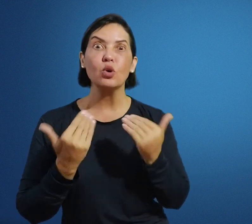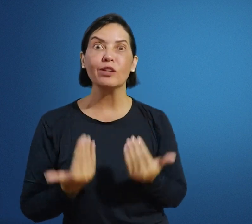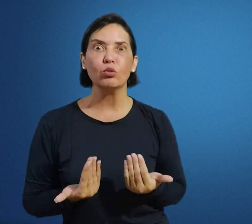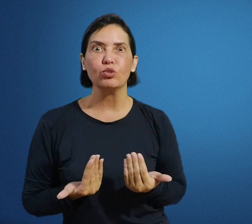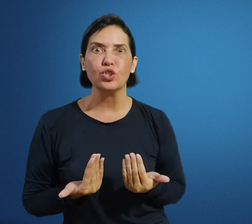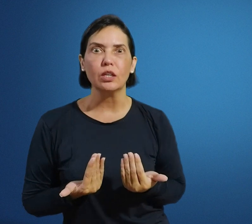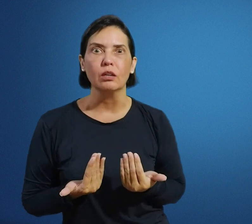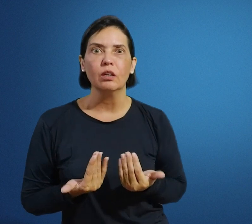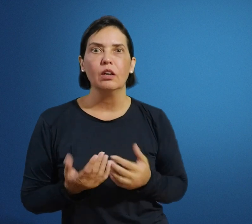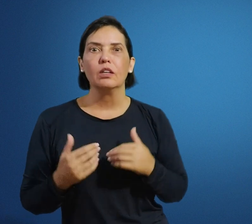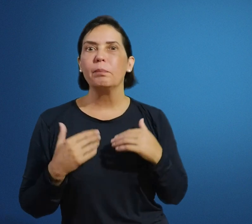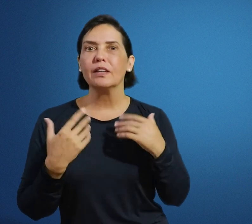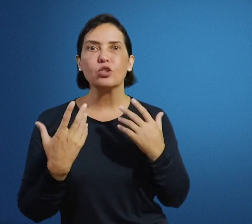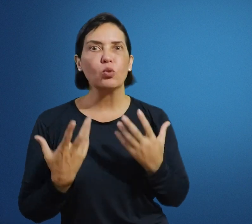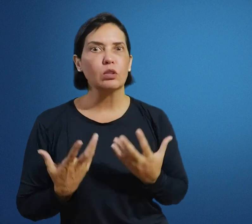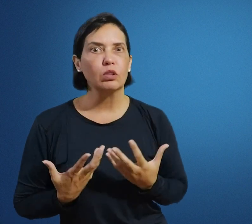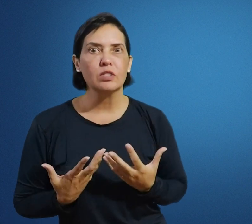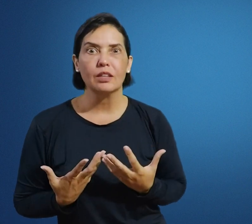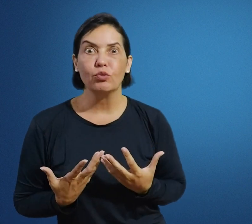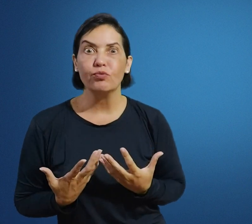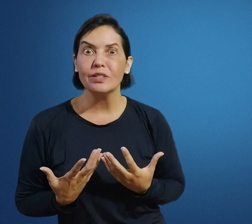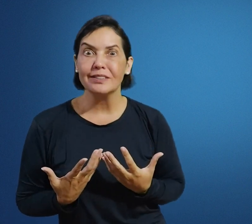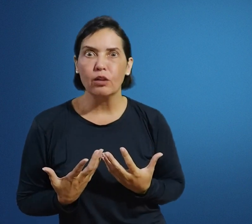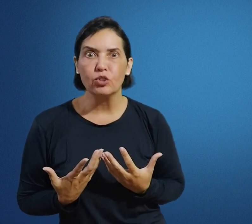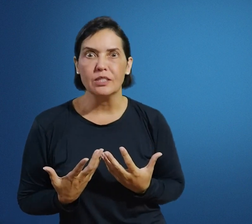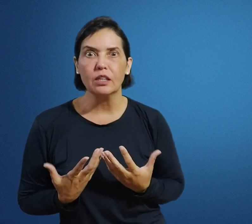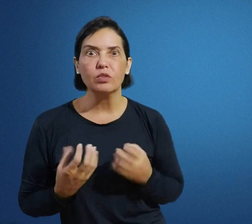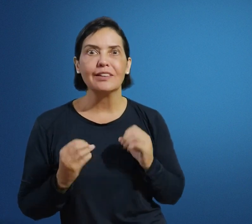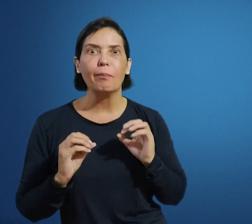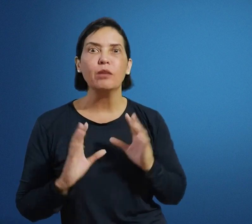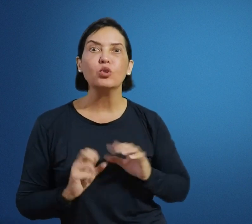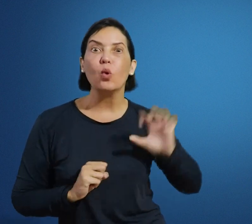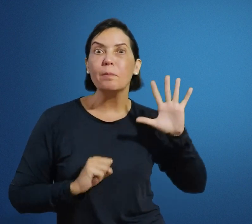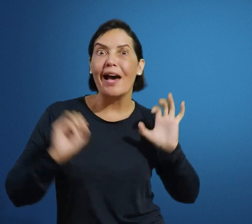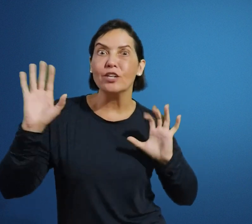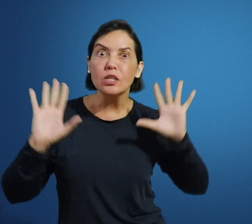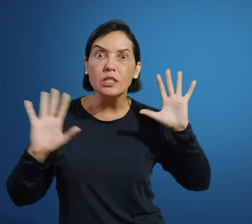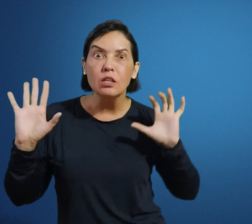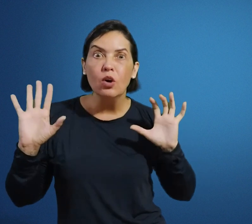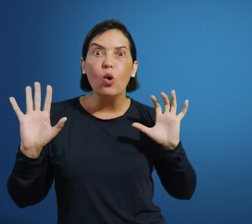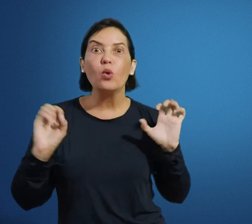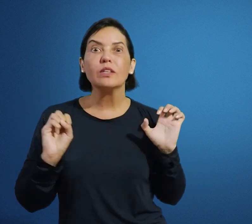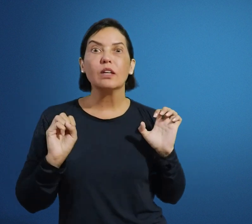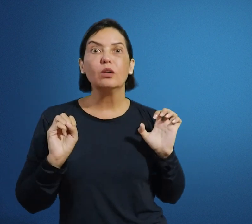sua metodologia, independente do conteúdo que você for estar utilizando, você trabalhe muito com imagens ou